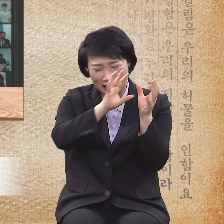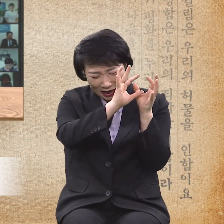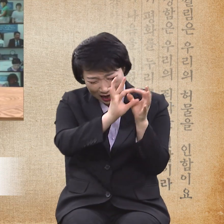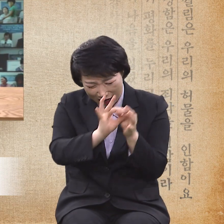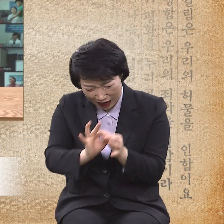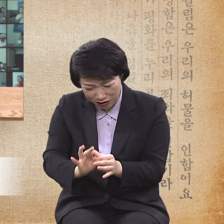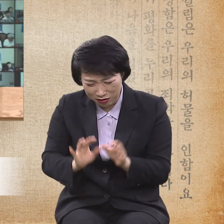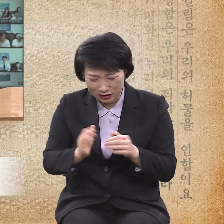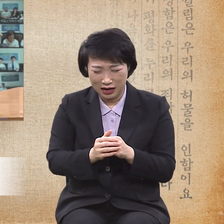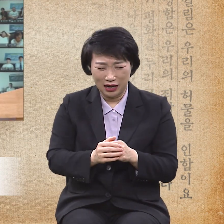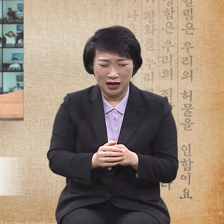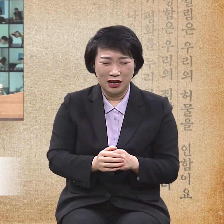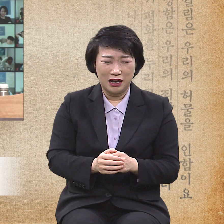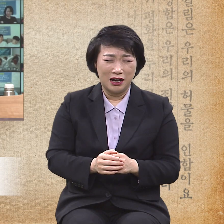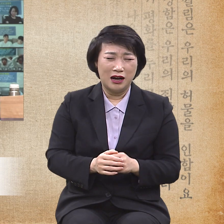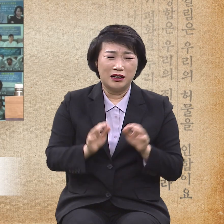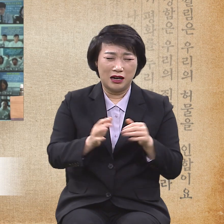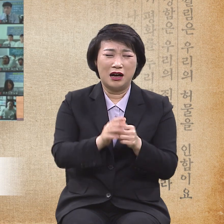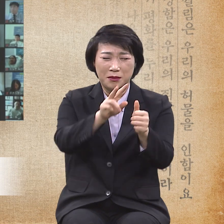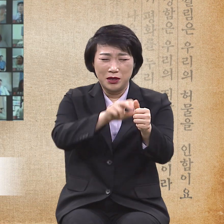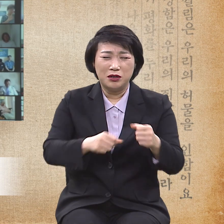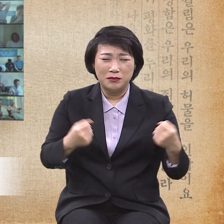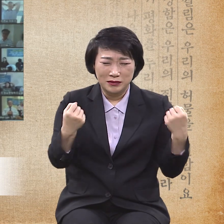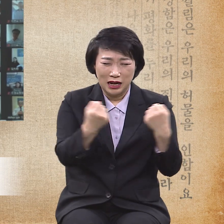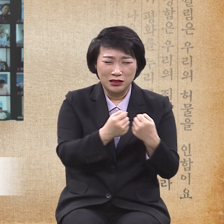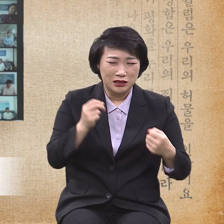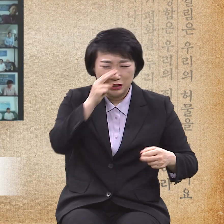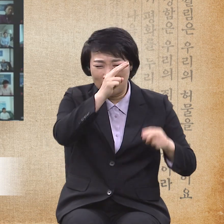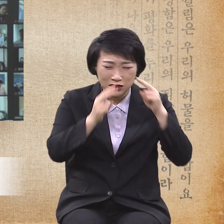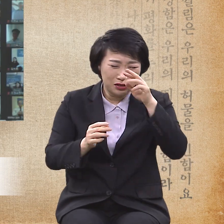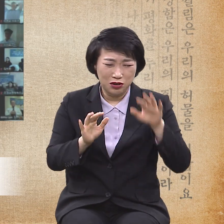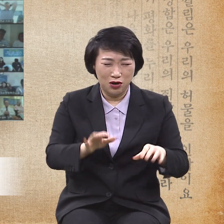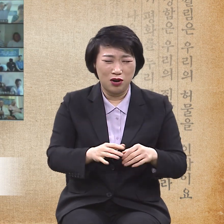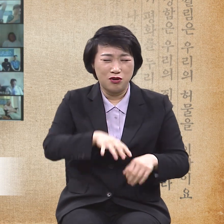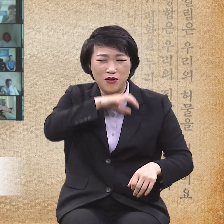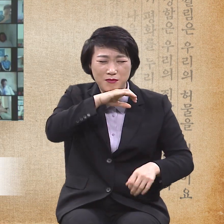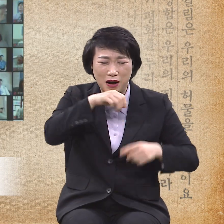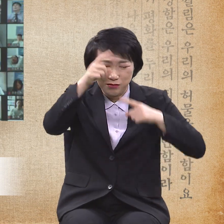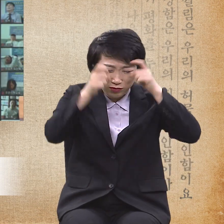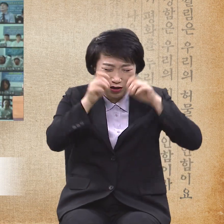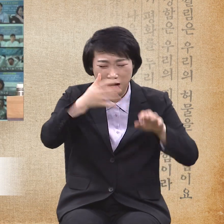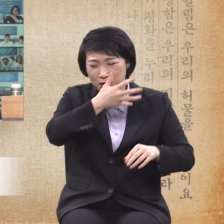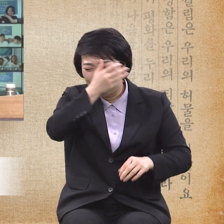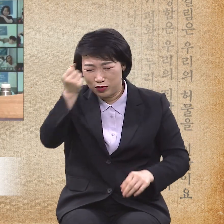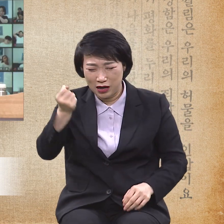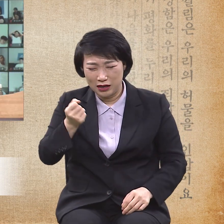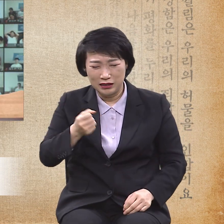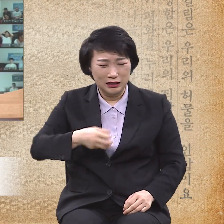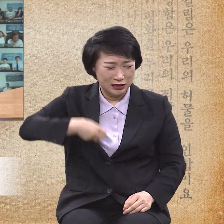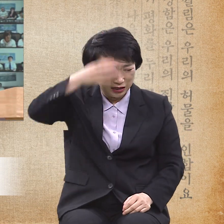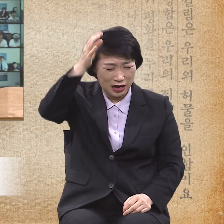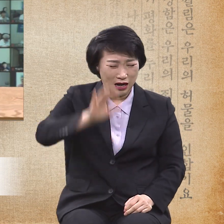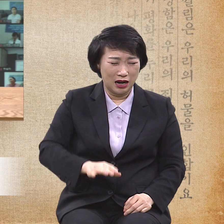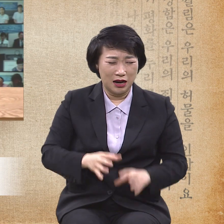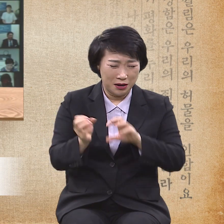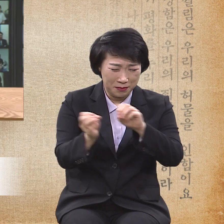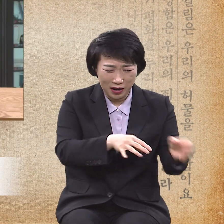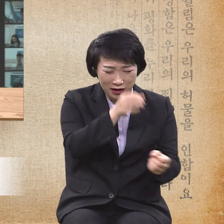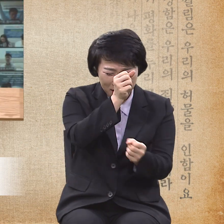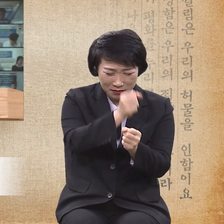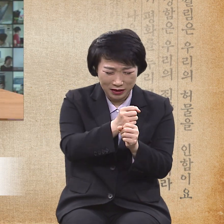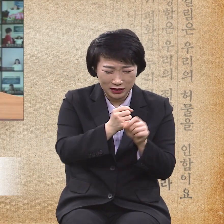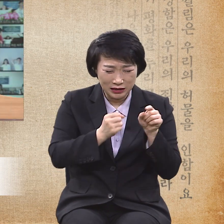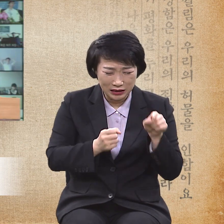끝까지 미움, 다툼, 시기, 질투, 원망과 불평과 무관심과 망각으로